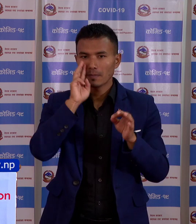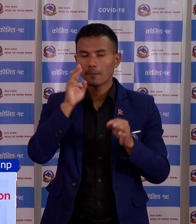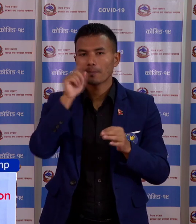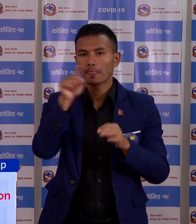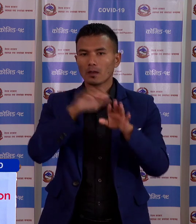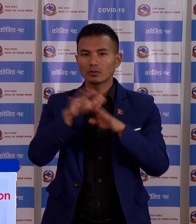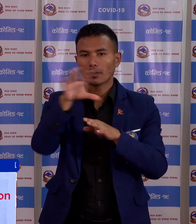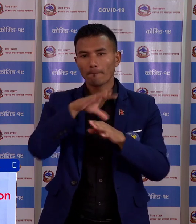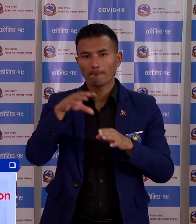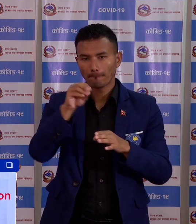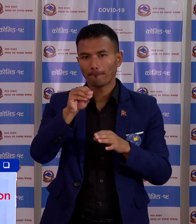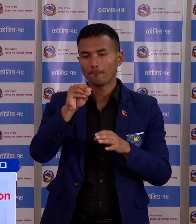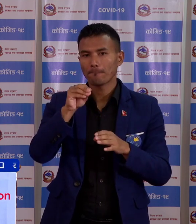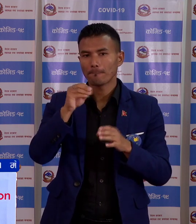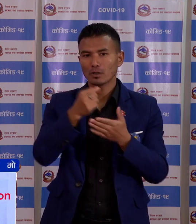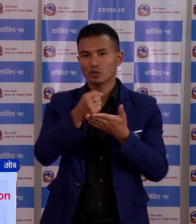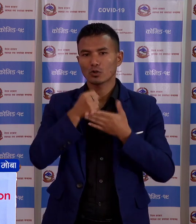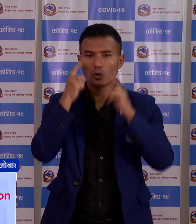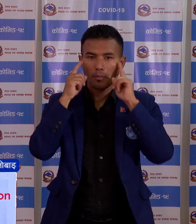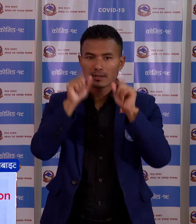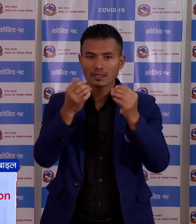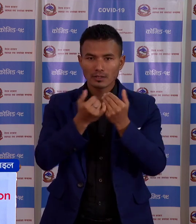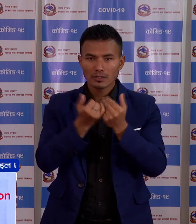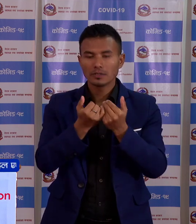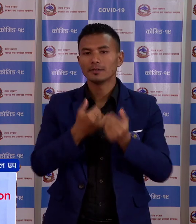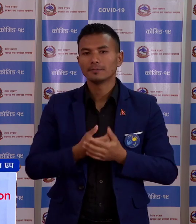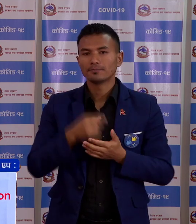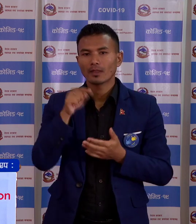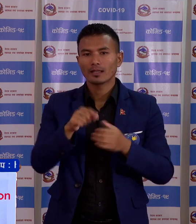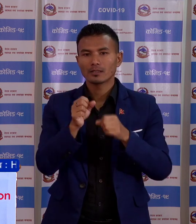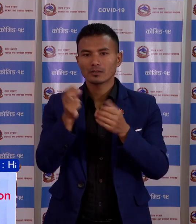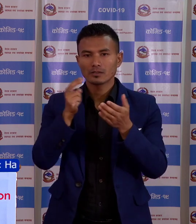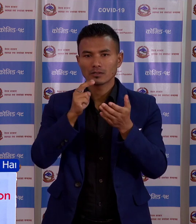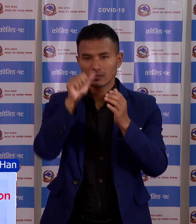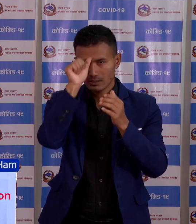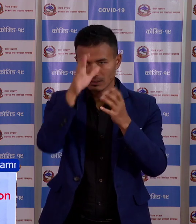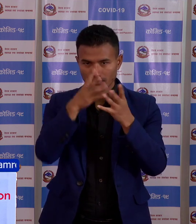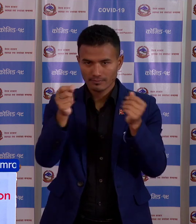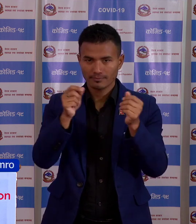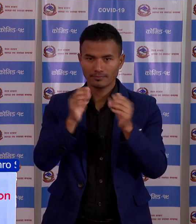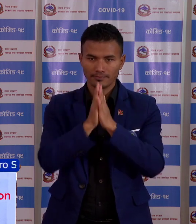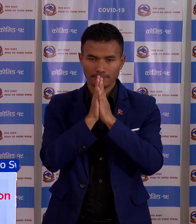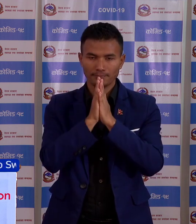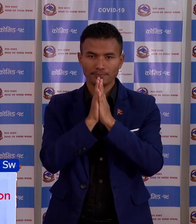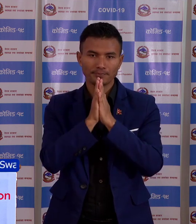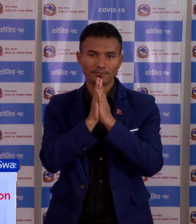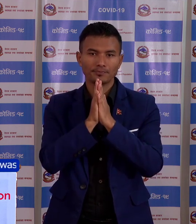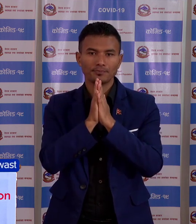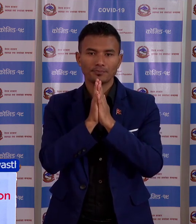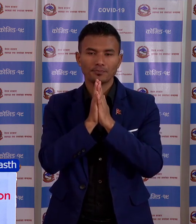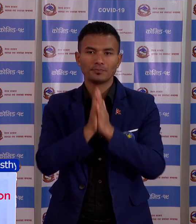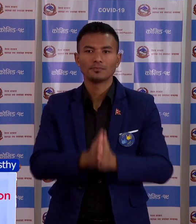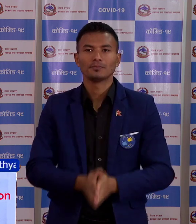यहारु सबय को स्वयक को अपेक्षे गर दै आज कोई अपडेट मैं अंति गर छू नमस्कार